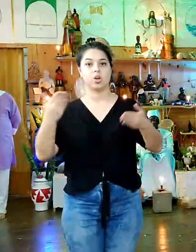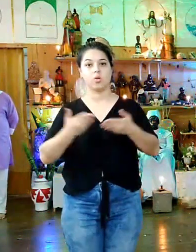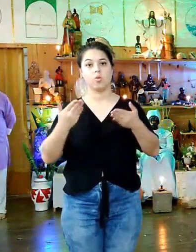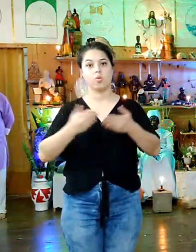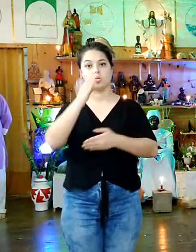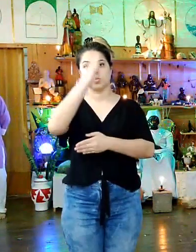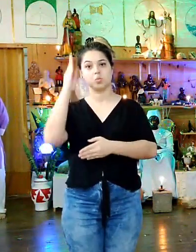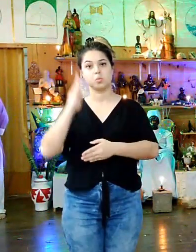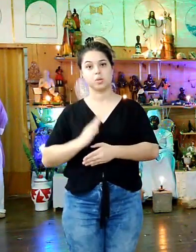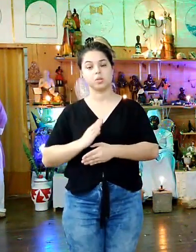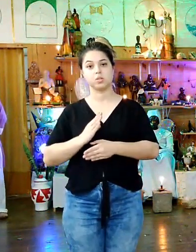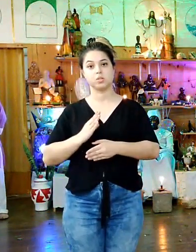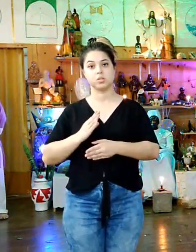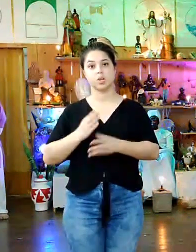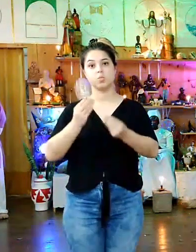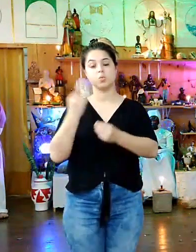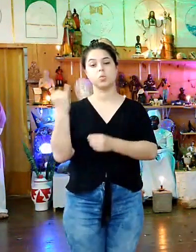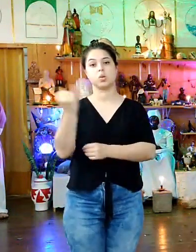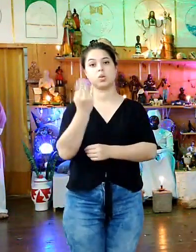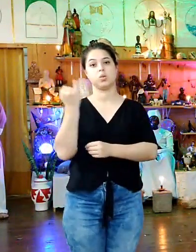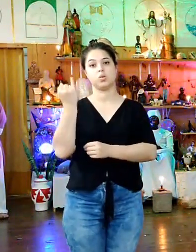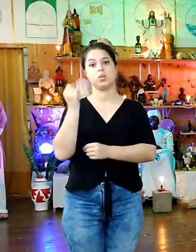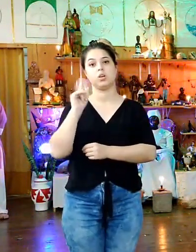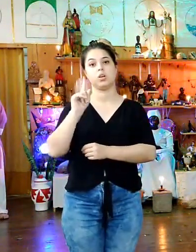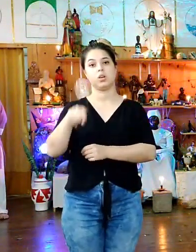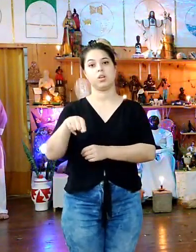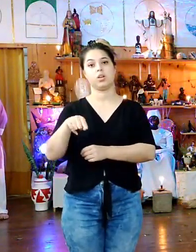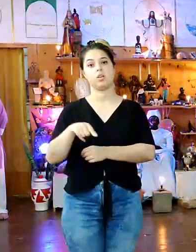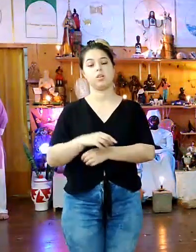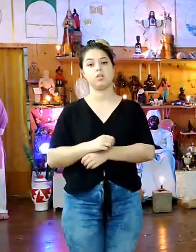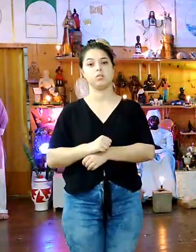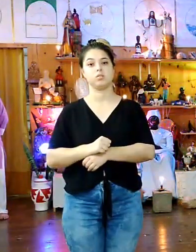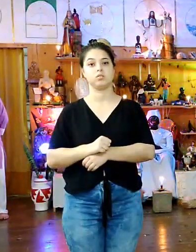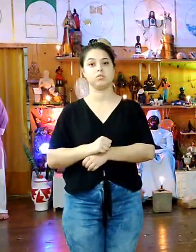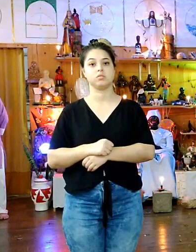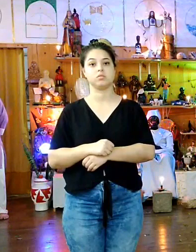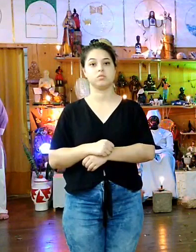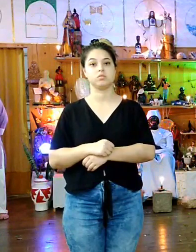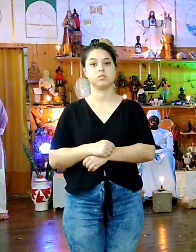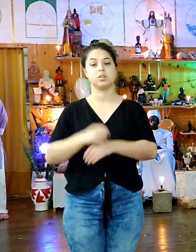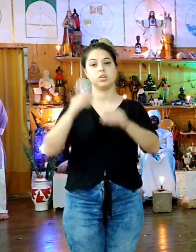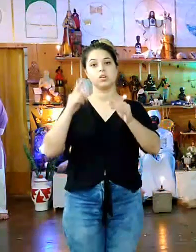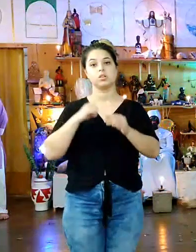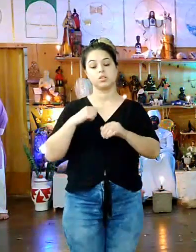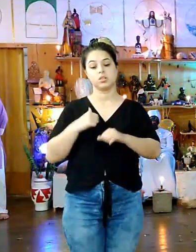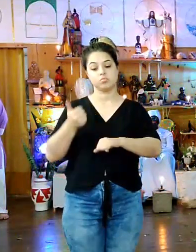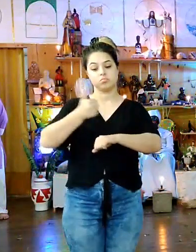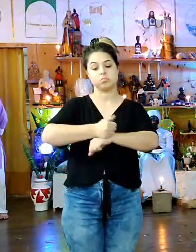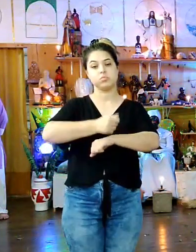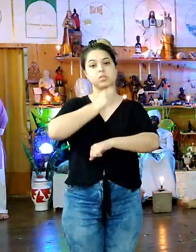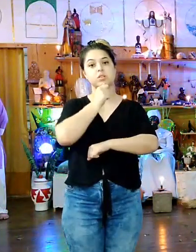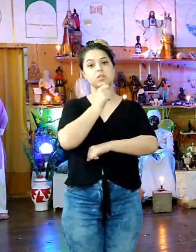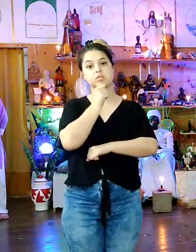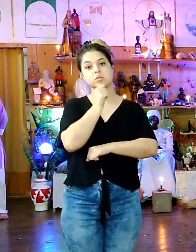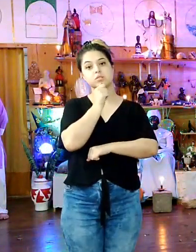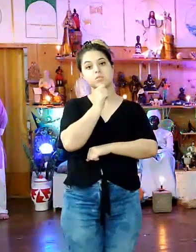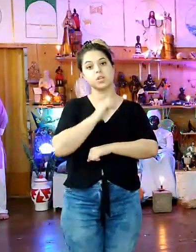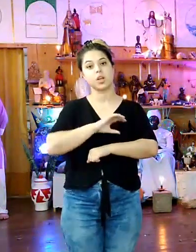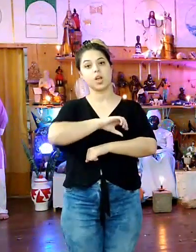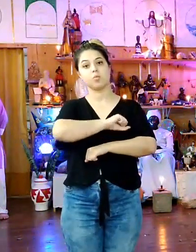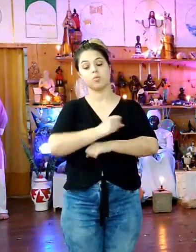no Brasil uma missão muito importante. A missão de restabelecer